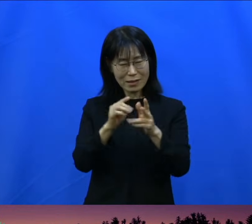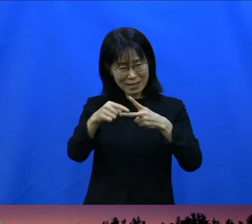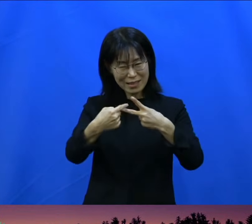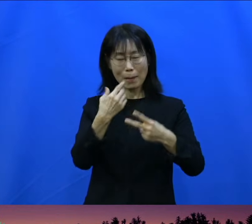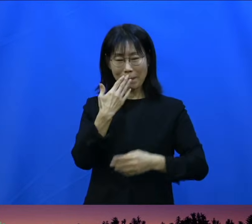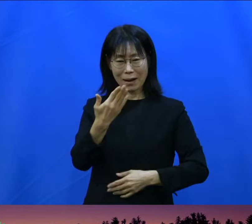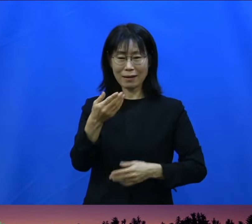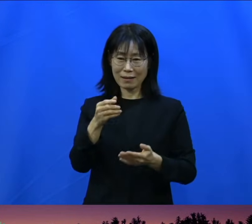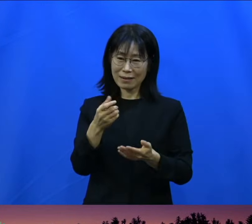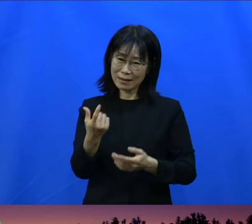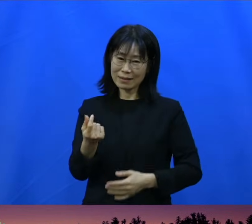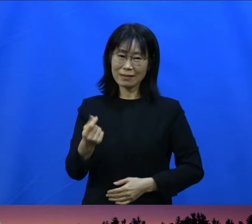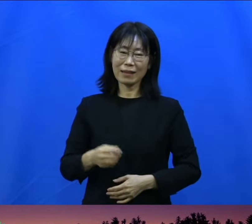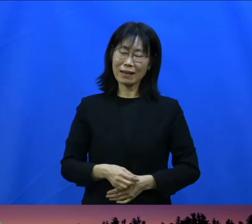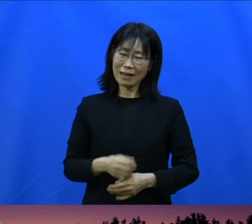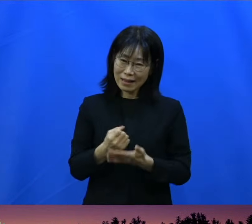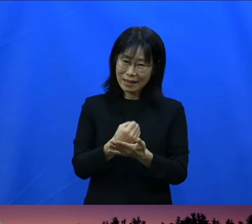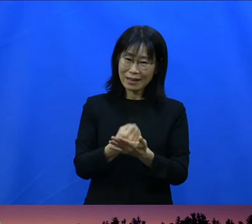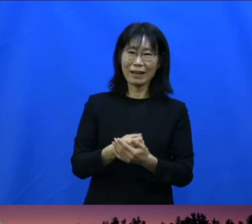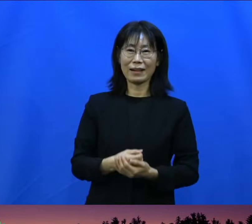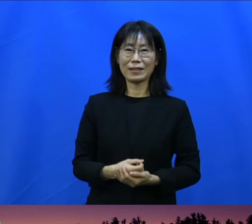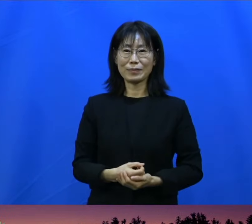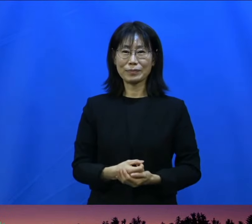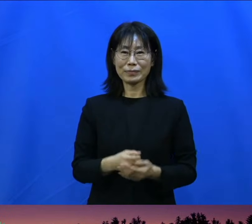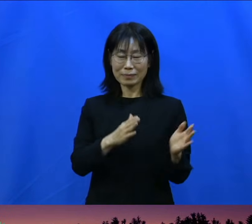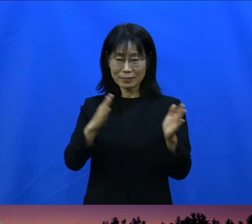거룩을 놓치면 관계는 깨져요.